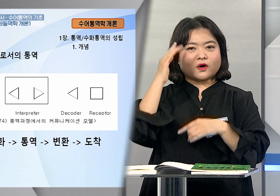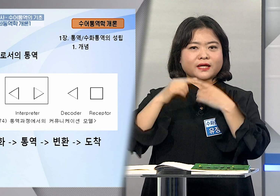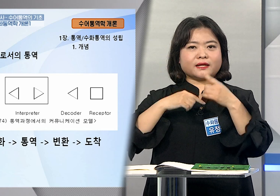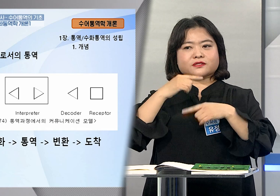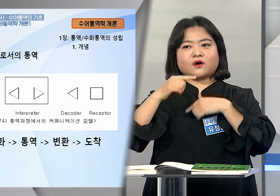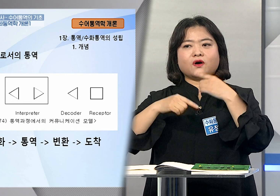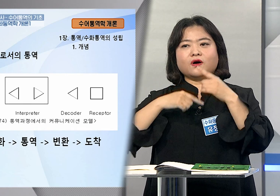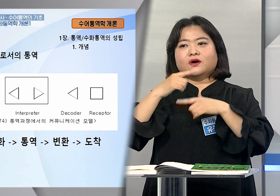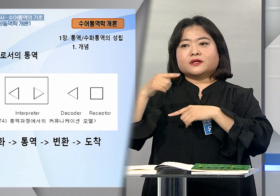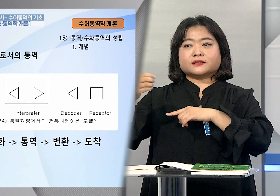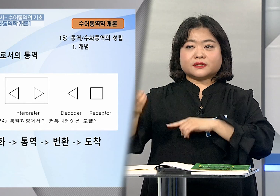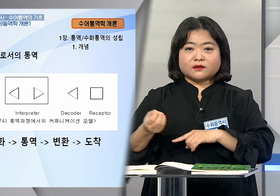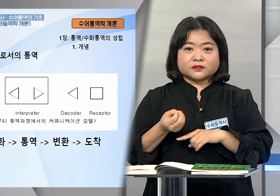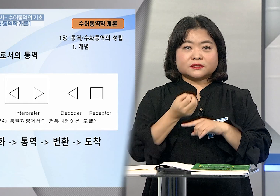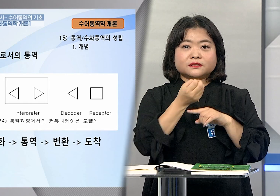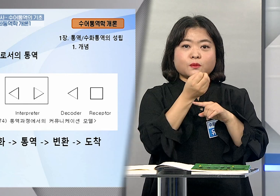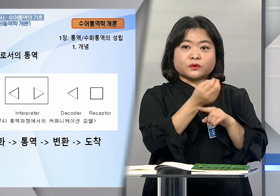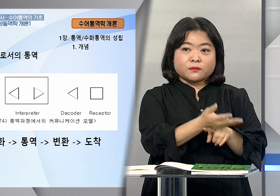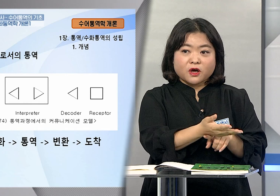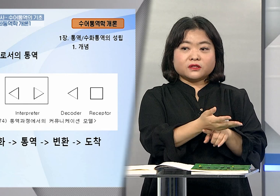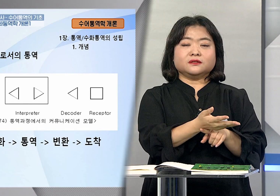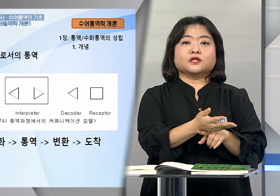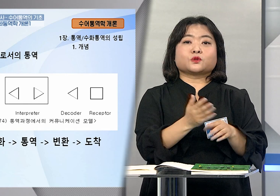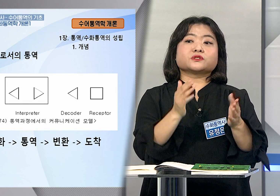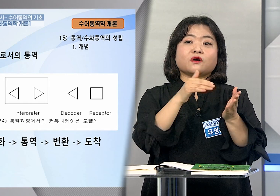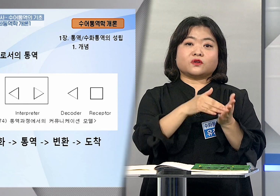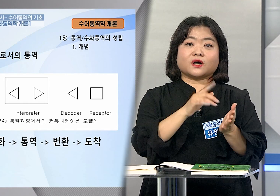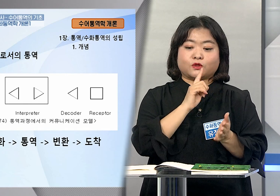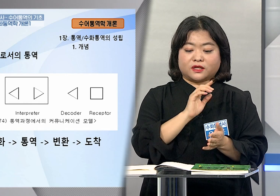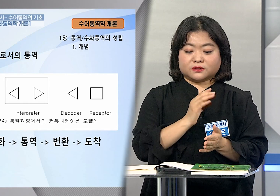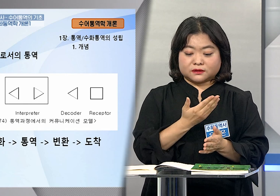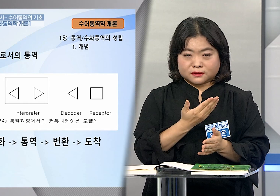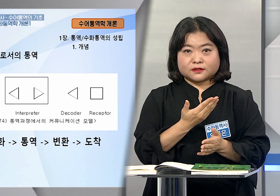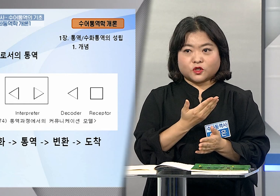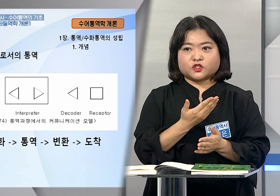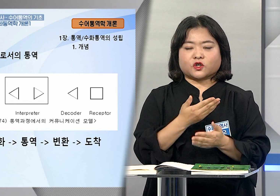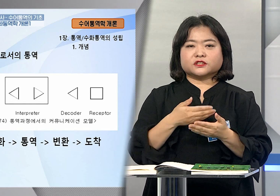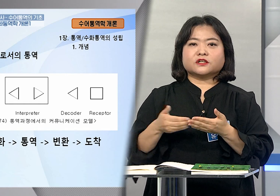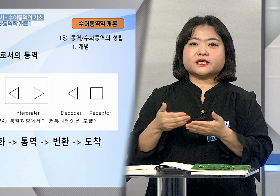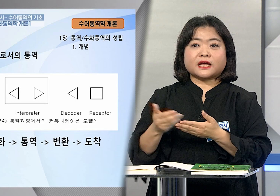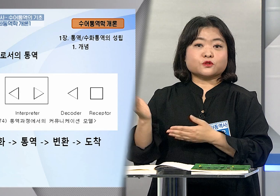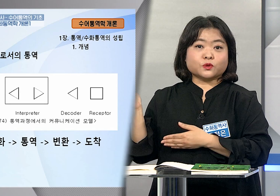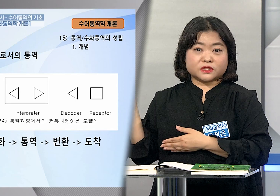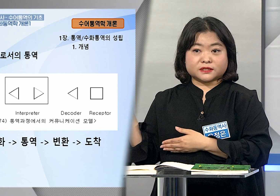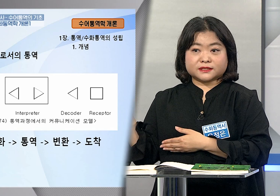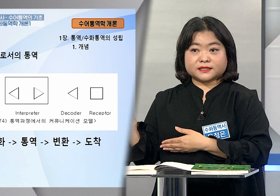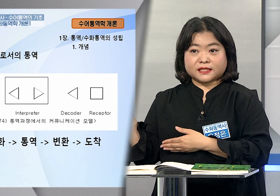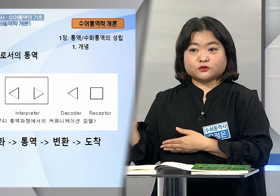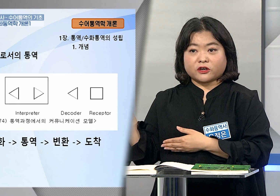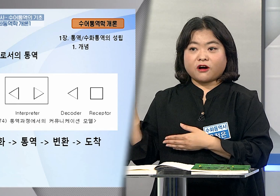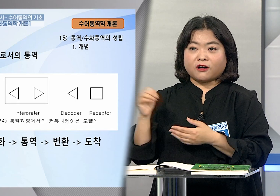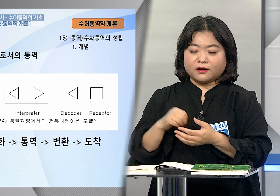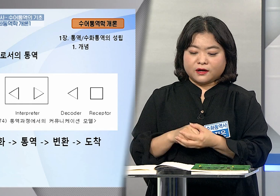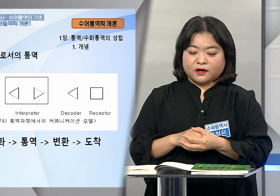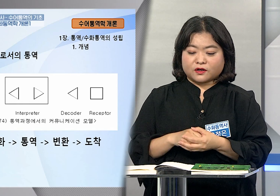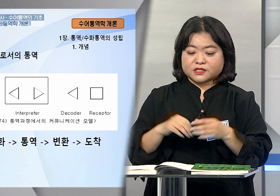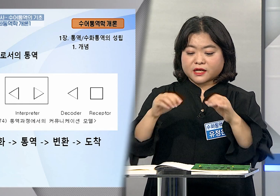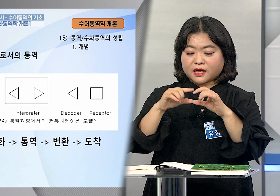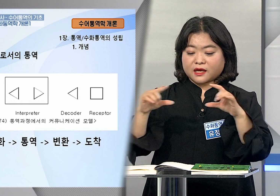언어로 변환해서 이거를 내보내면 도착 언어가 되는 거죠. 그것에 대한